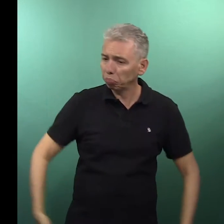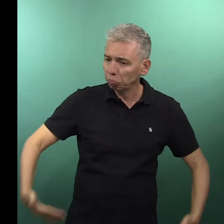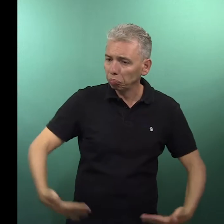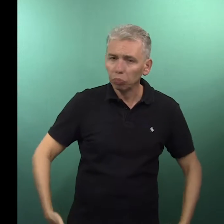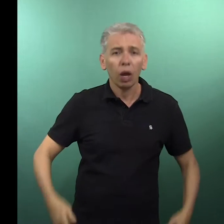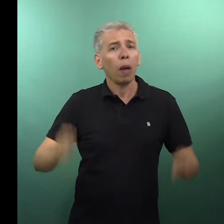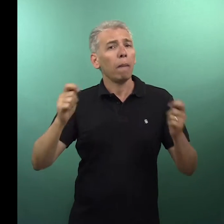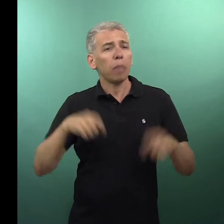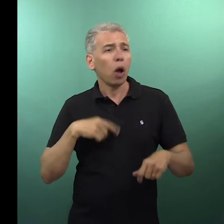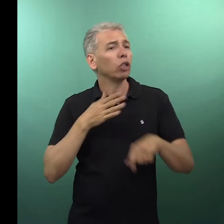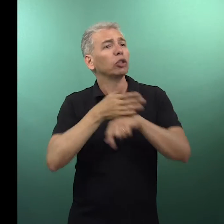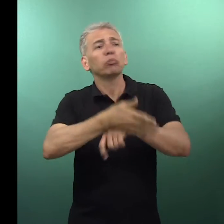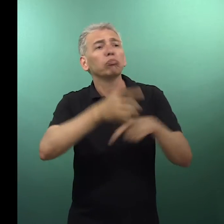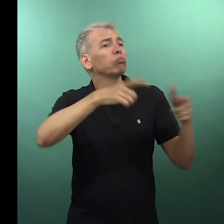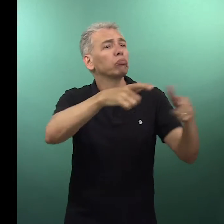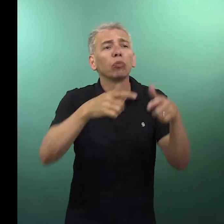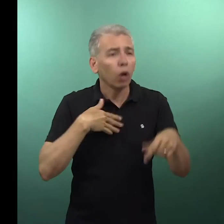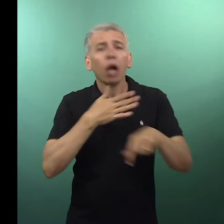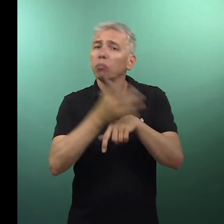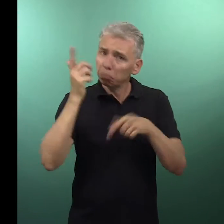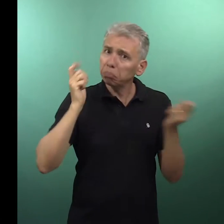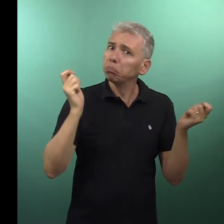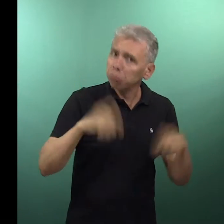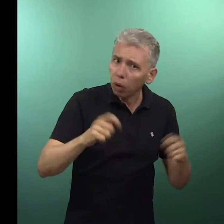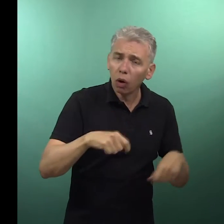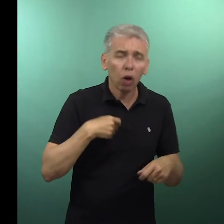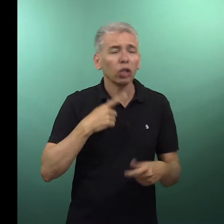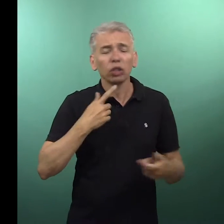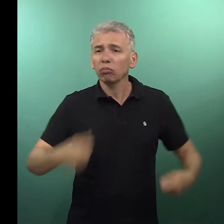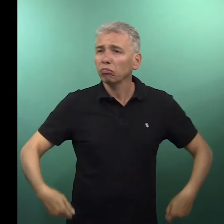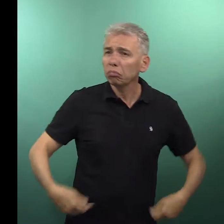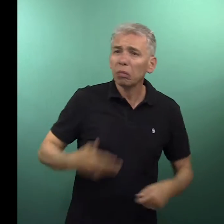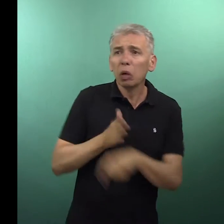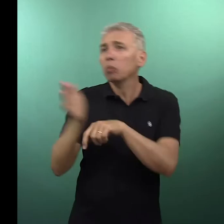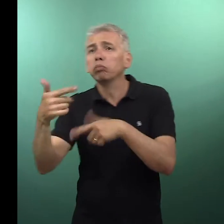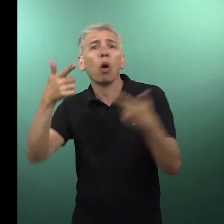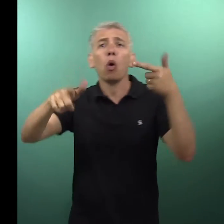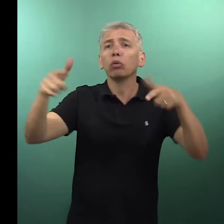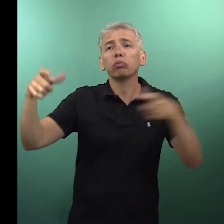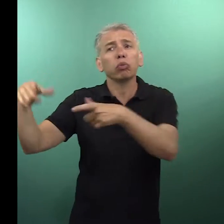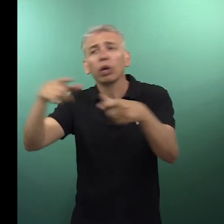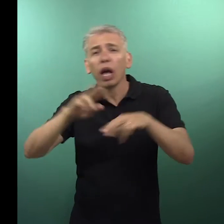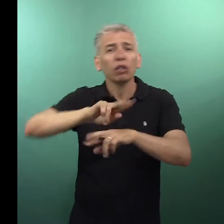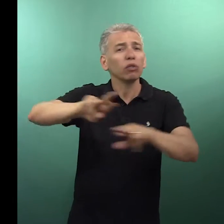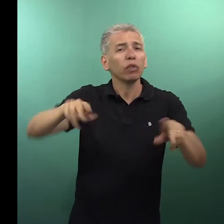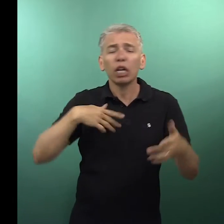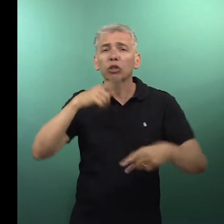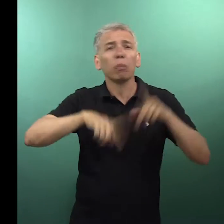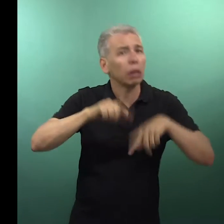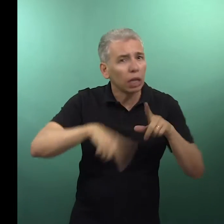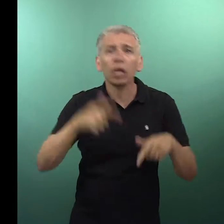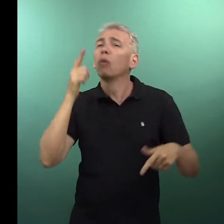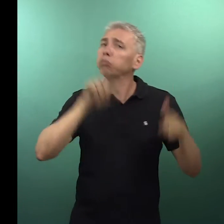outros serviços e instalações abertos ao público que o uso público ou privados de uso coletivo tanto na zona